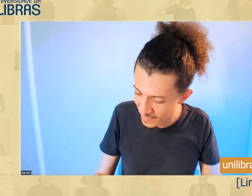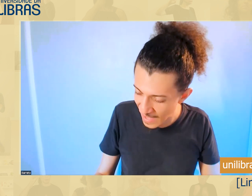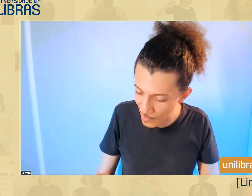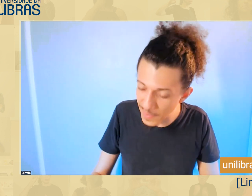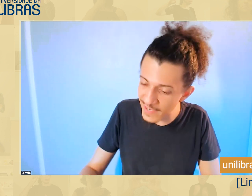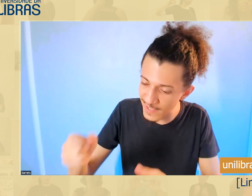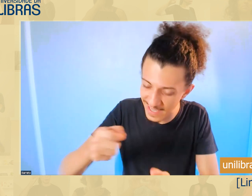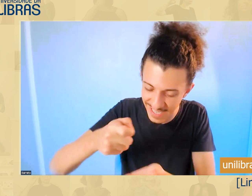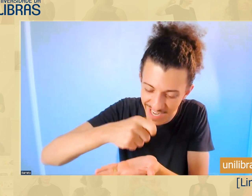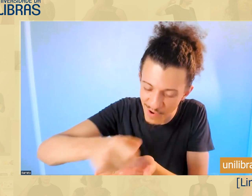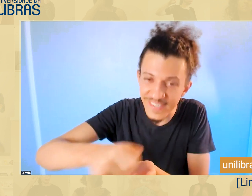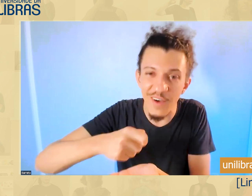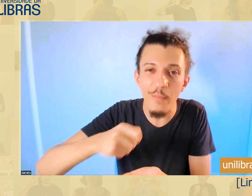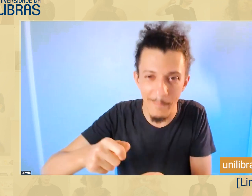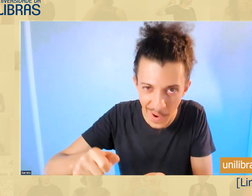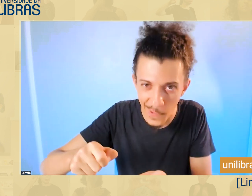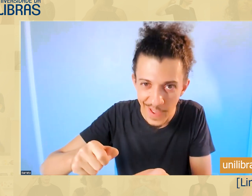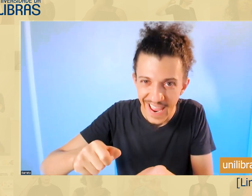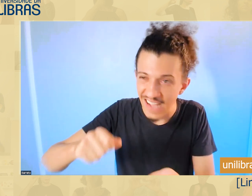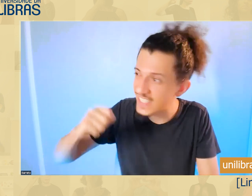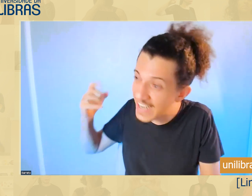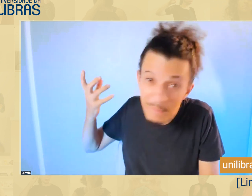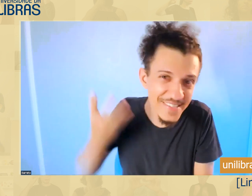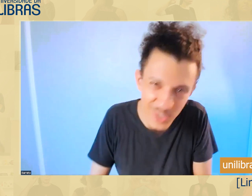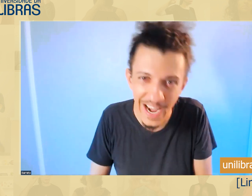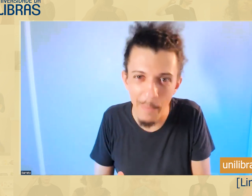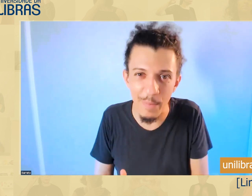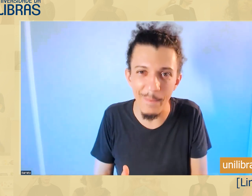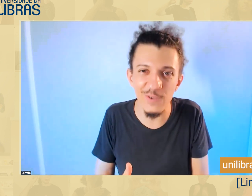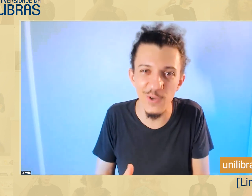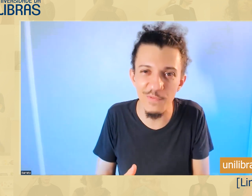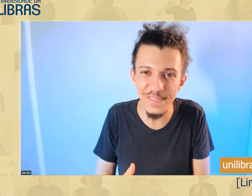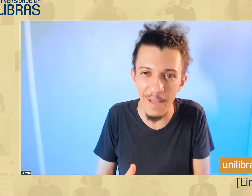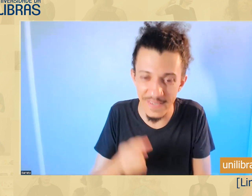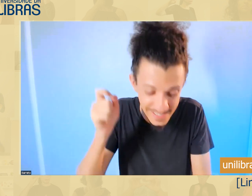que é como se você escreveu o sinal no papel, às vezes você nem precisa de olhar para o